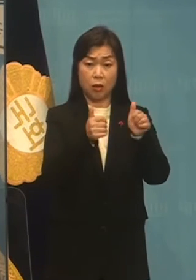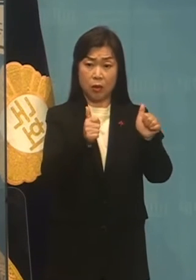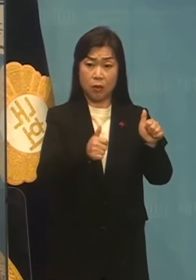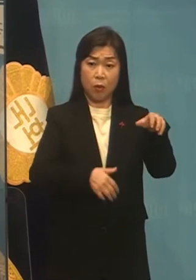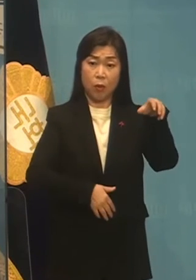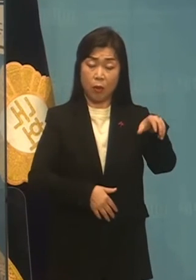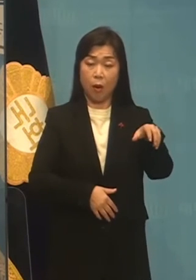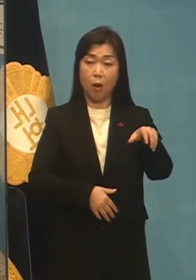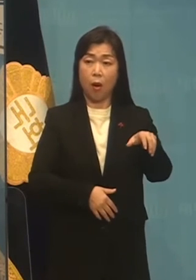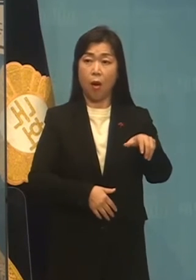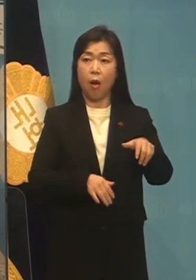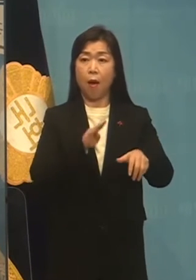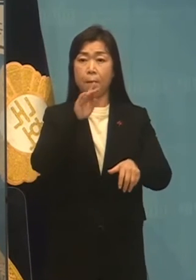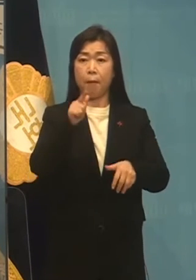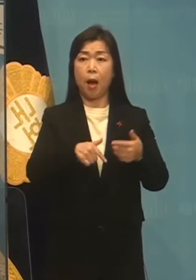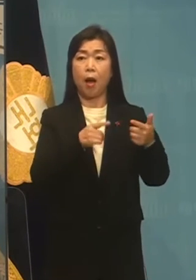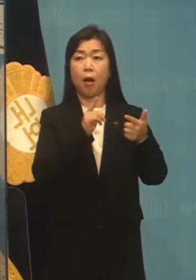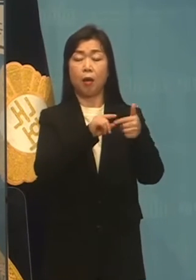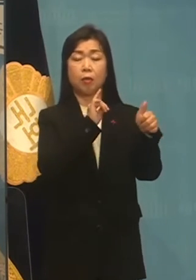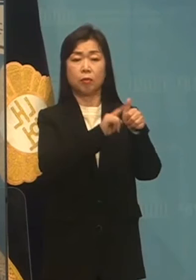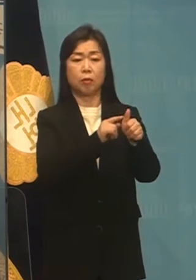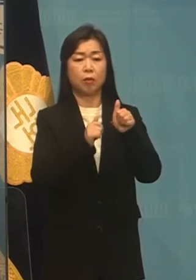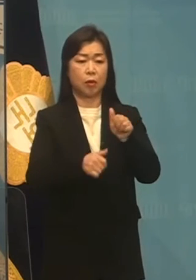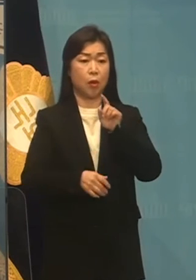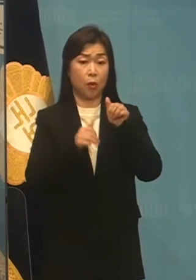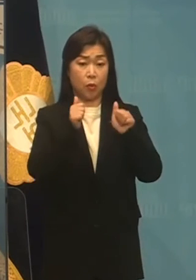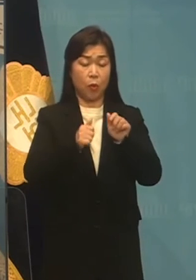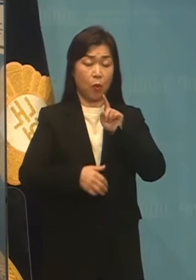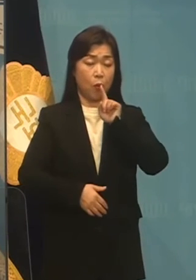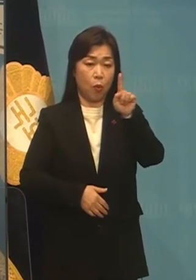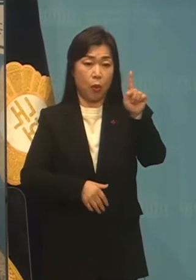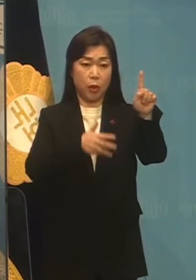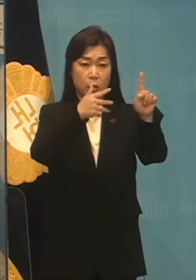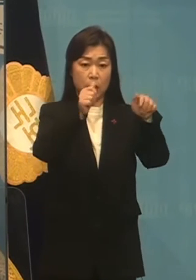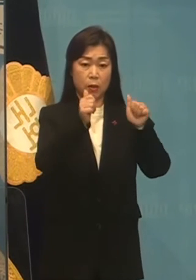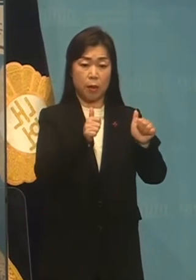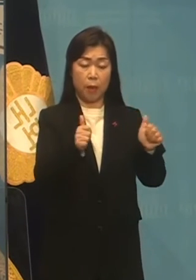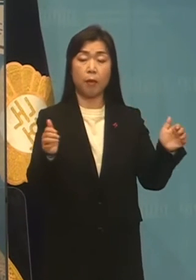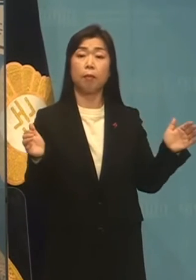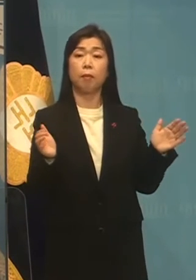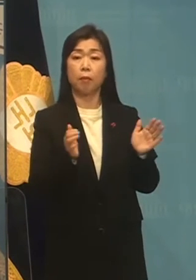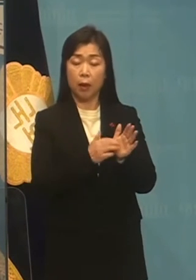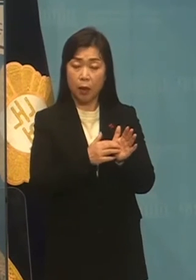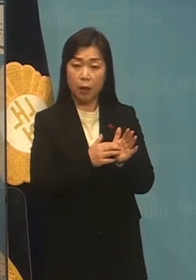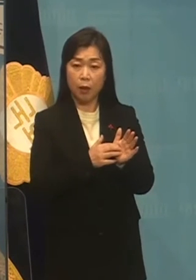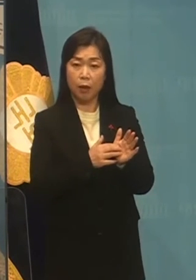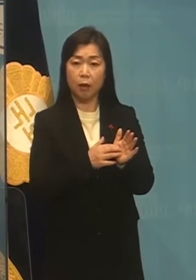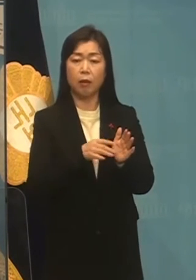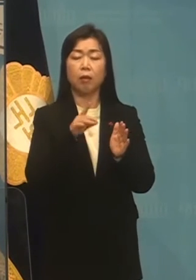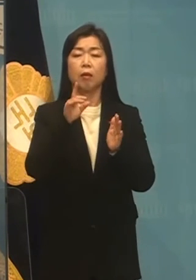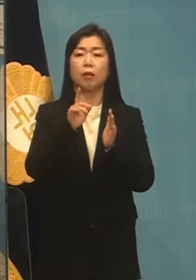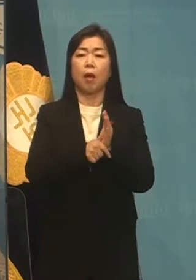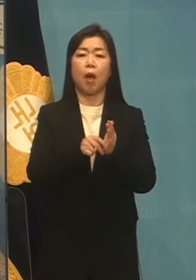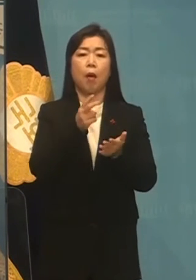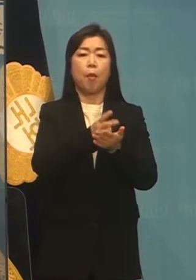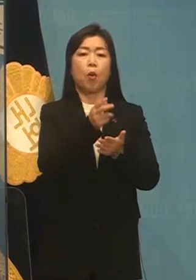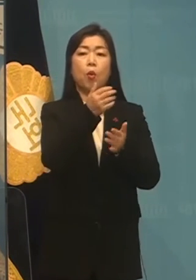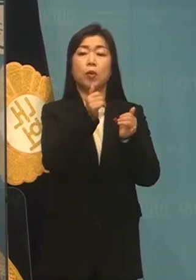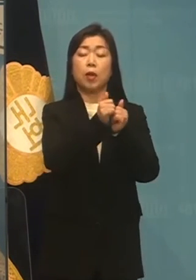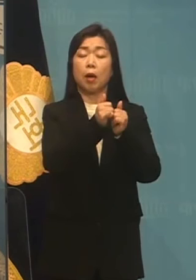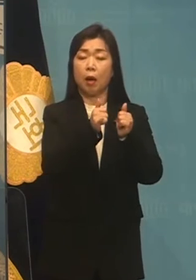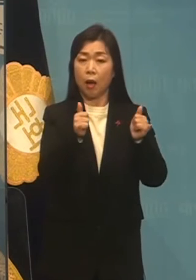부산지원에서 박형준 소송 관련 1차 재판이 있었는데 거기에 변호사와